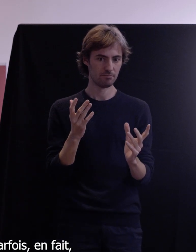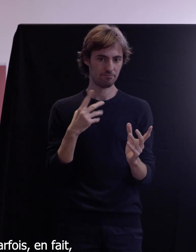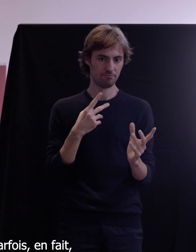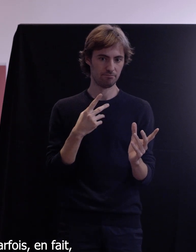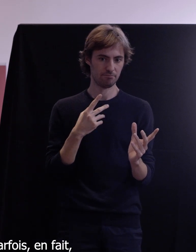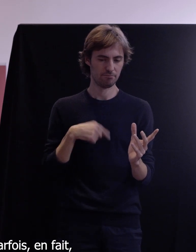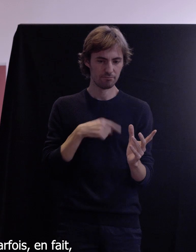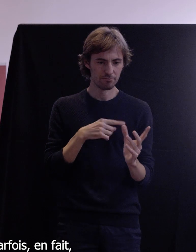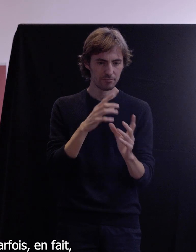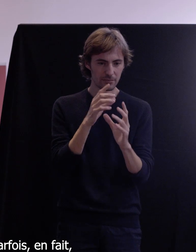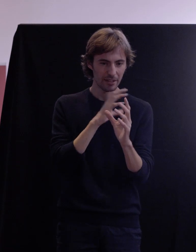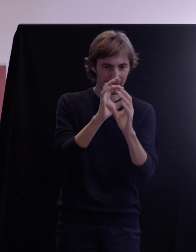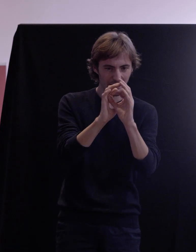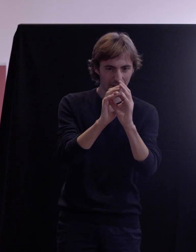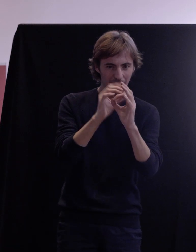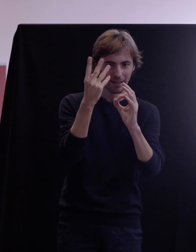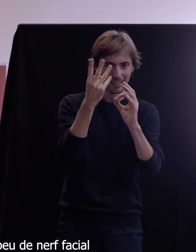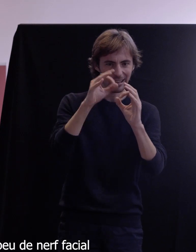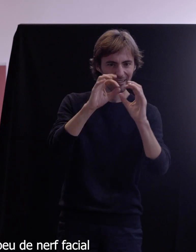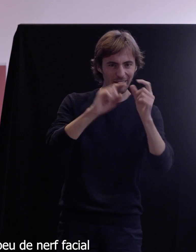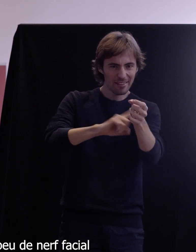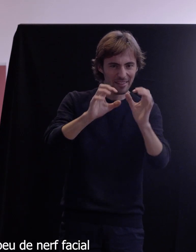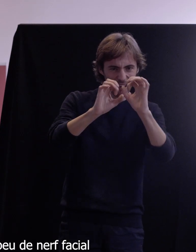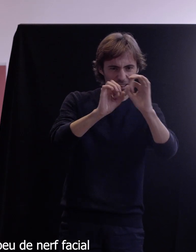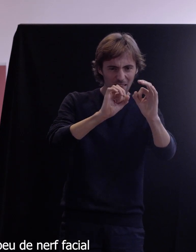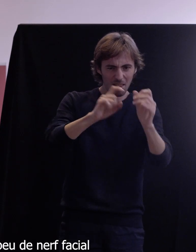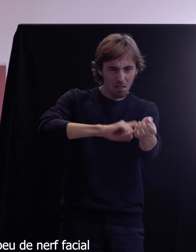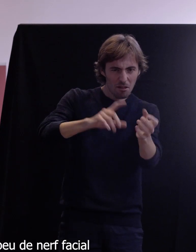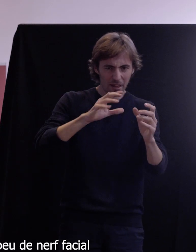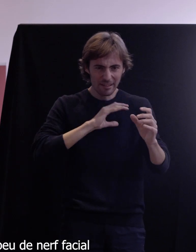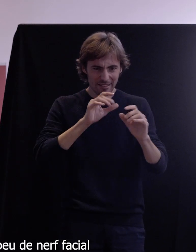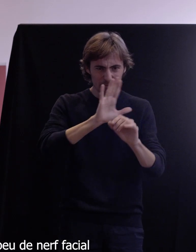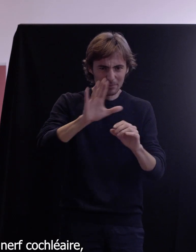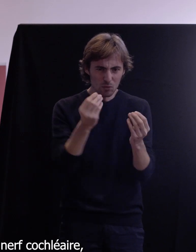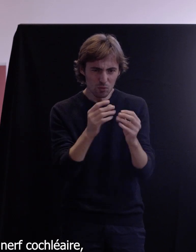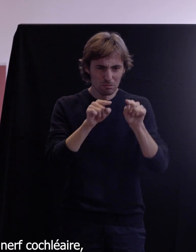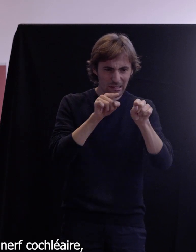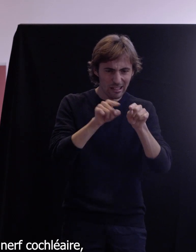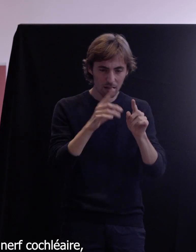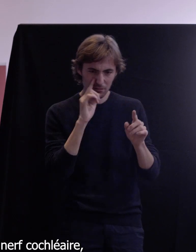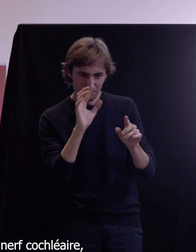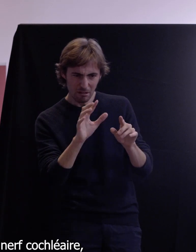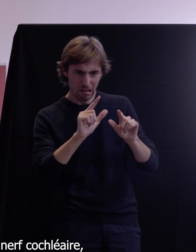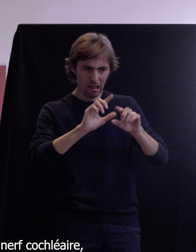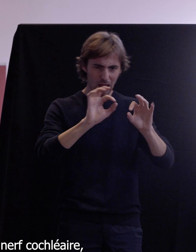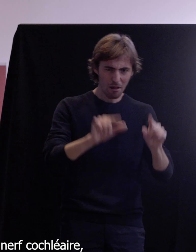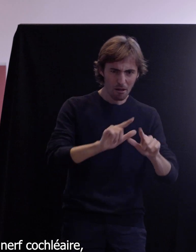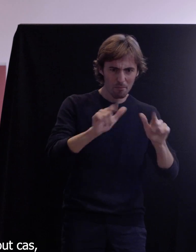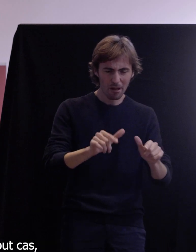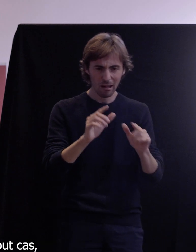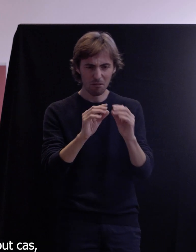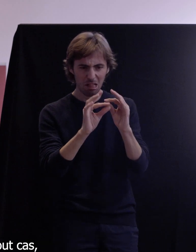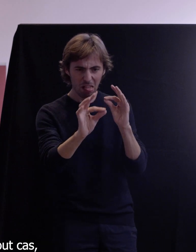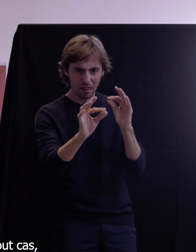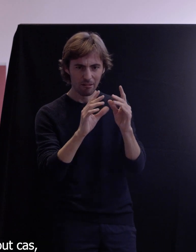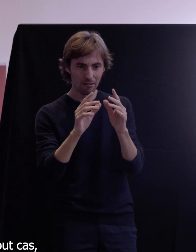pas du tout à individualiser aucun des 4 nerfs. Parfois, on voit un peu de nerf facial, mais on n'est pas sûr. On voit un peu de nerf cochléaire, un peu de nerf vestibulaire, mais en